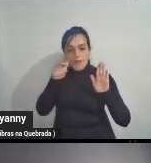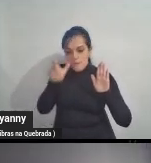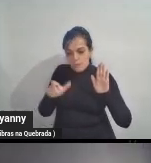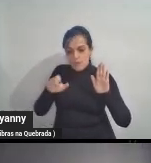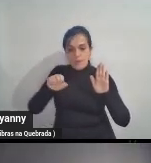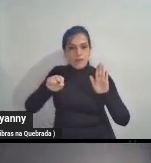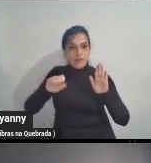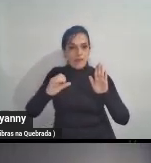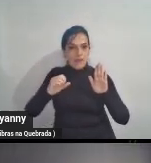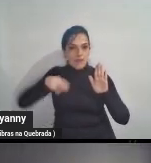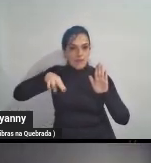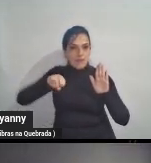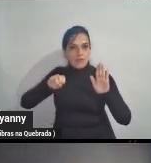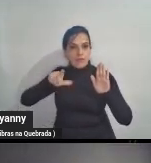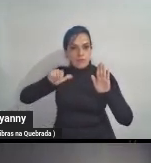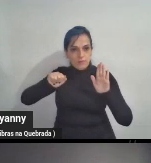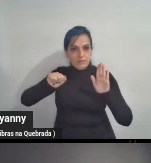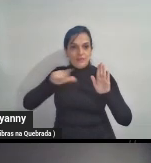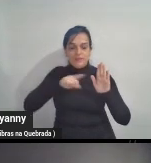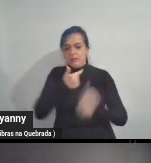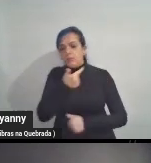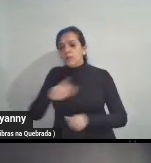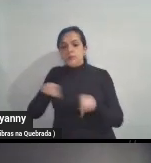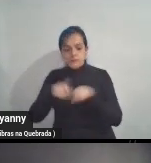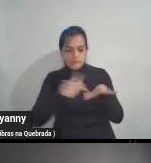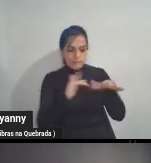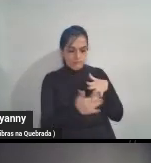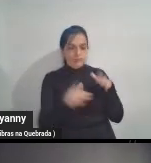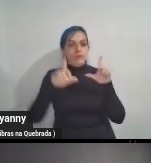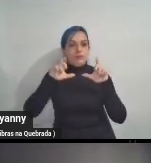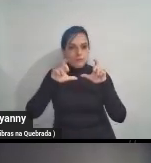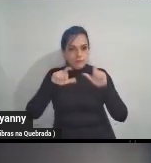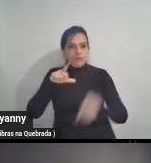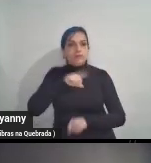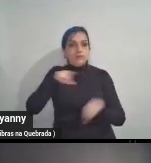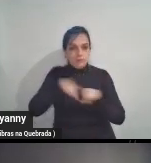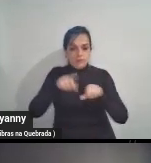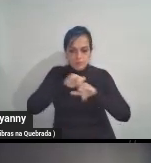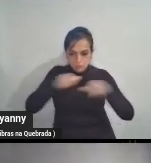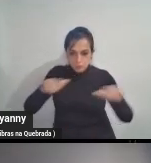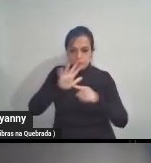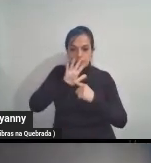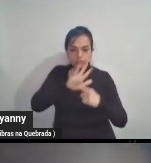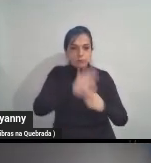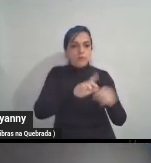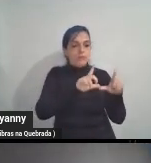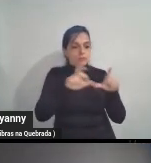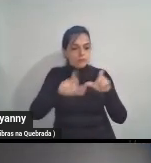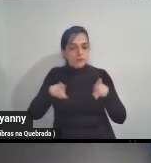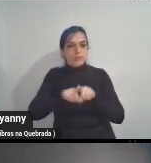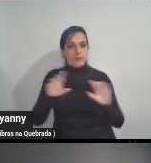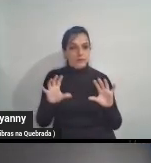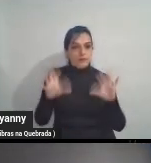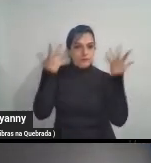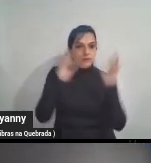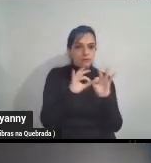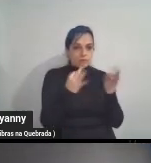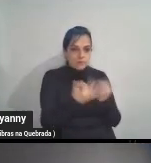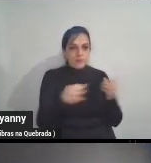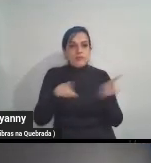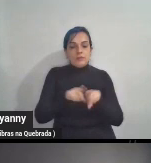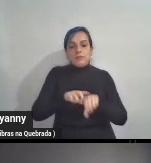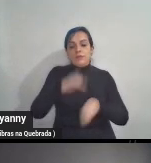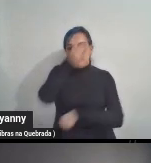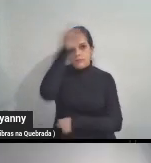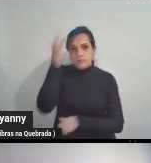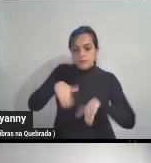seja, a gente tem outras fotos aí de redes sociais que mostram as comemorações da família, onde eles listavam quem eram os membros da família,